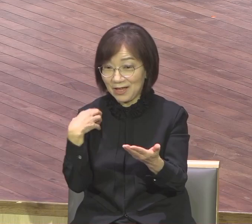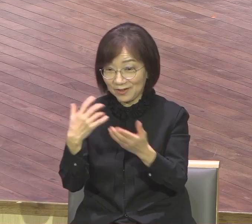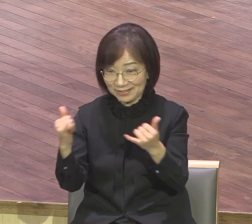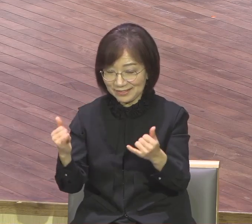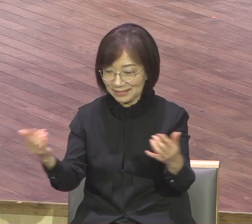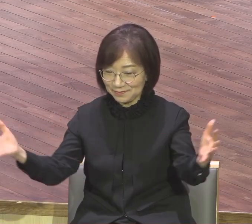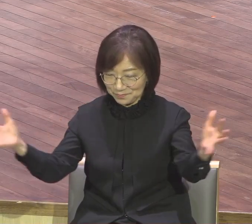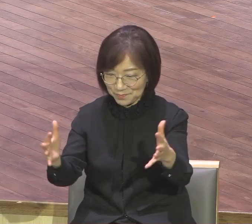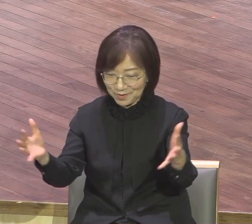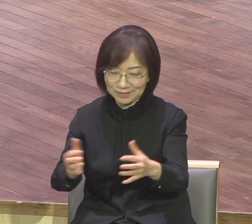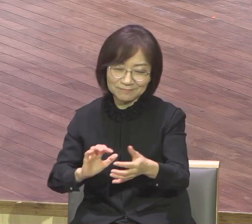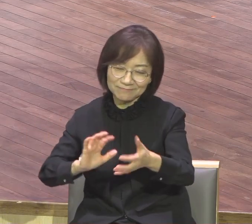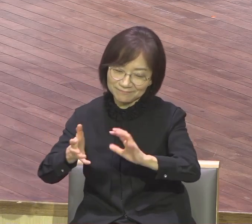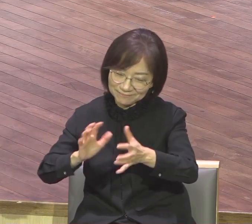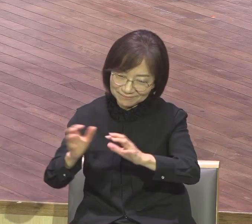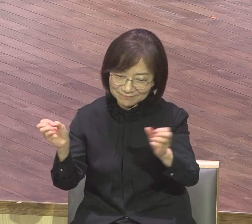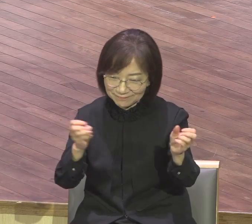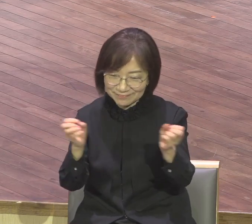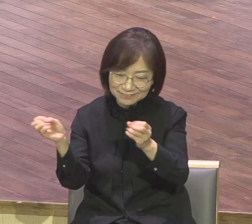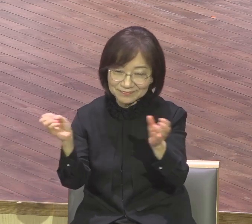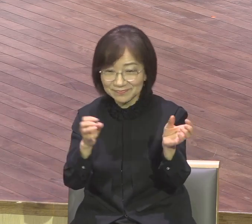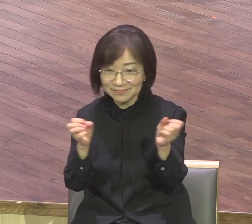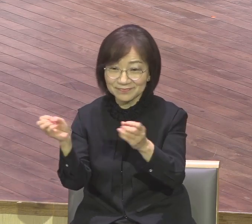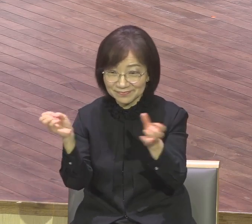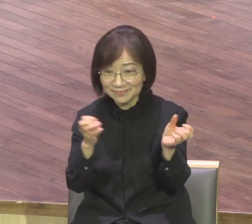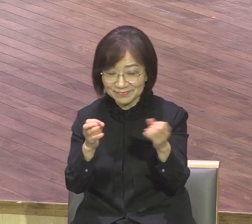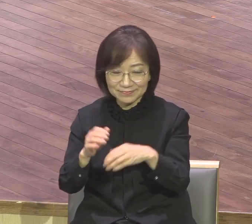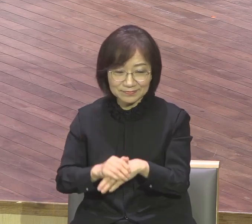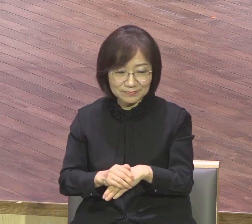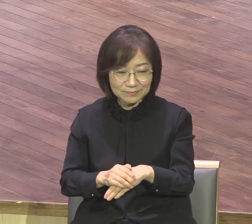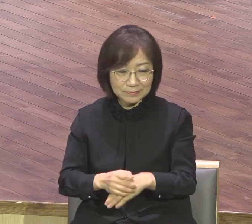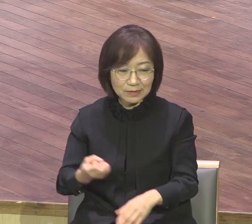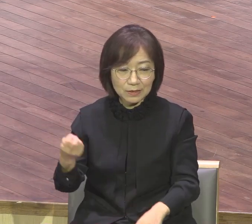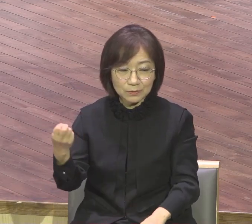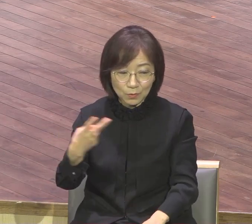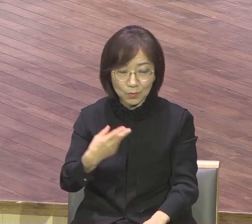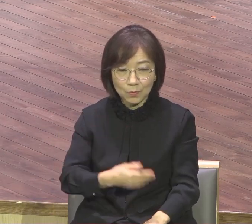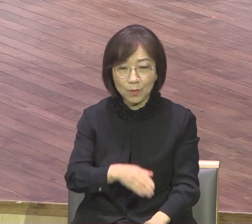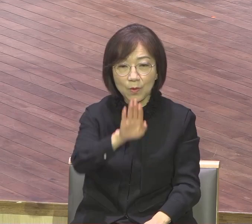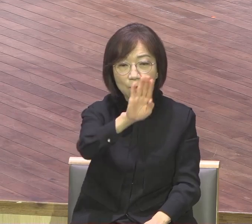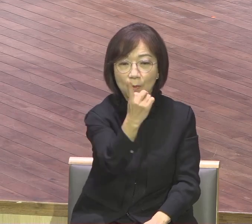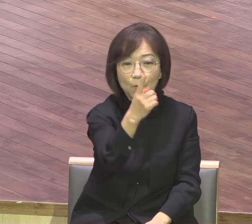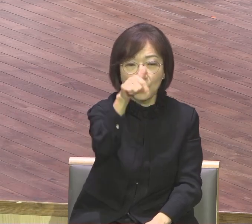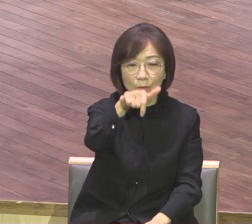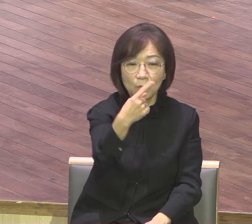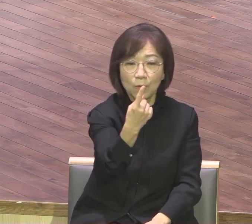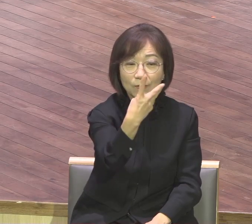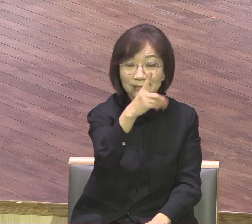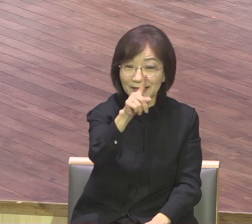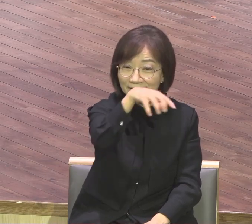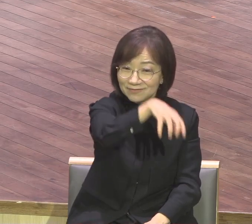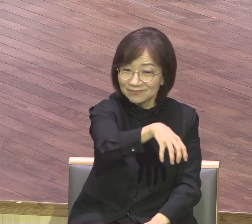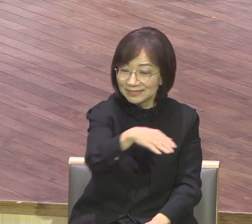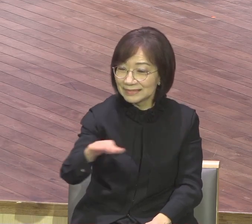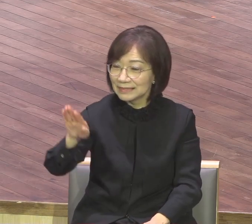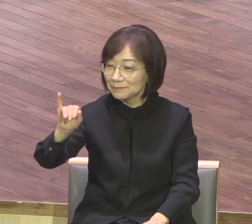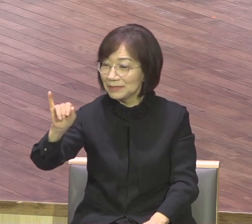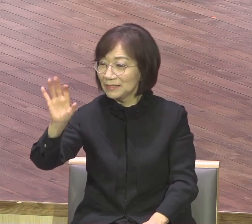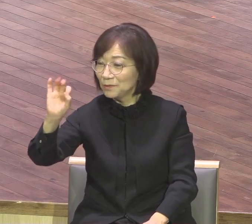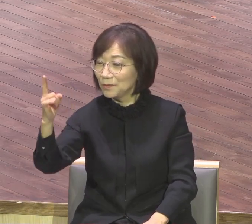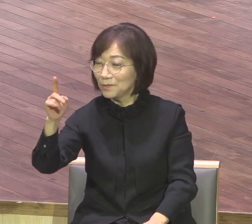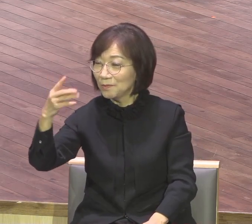그렇게 우리 보고타 예원교회 또 비오타 예원교회 두 교회를 방문하고